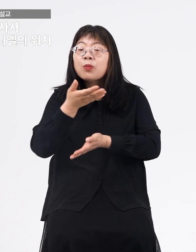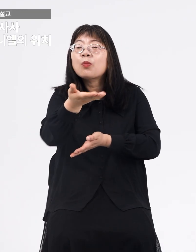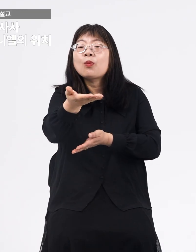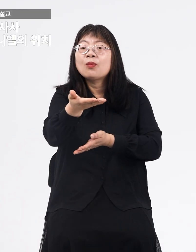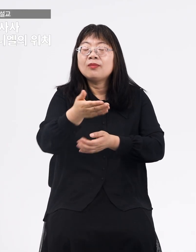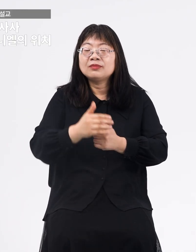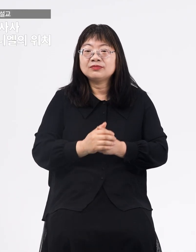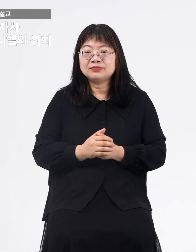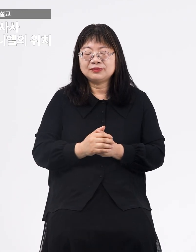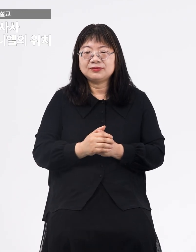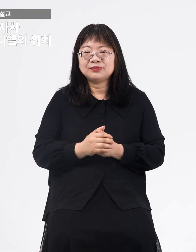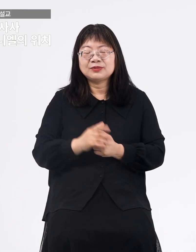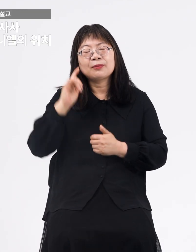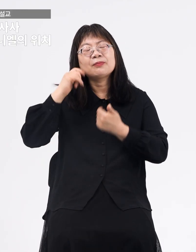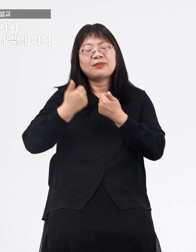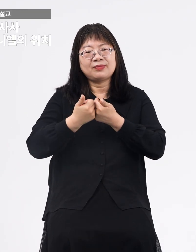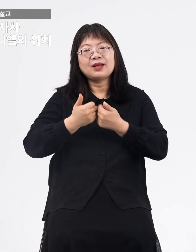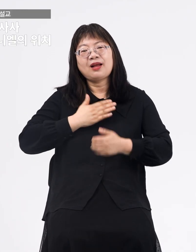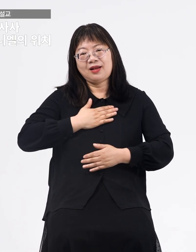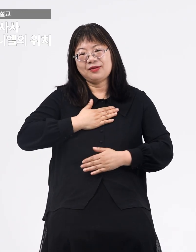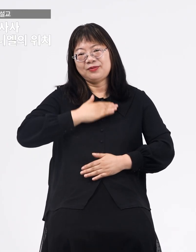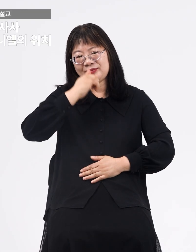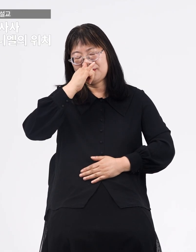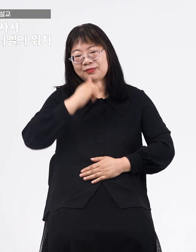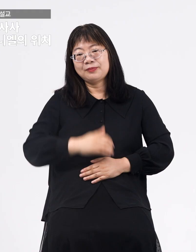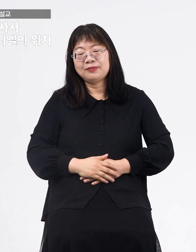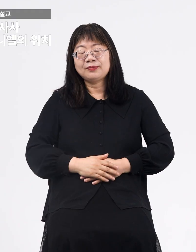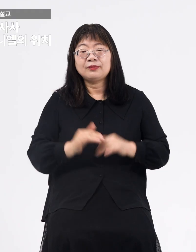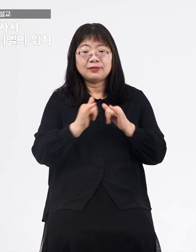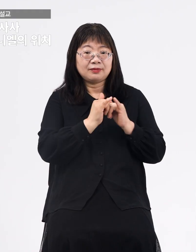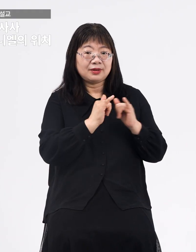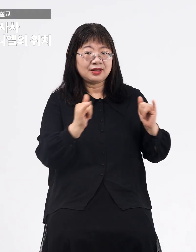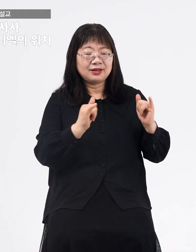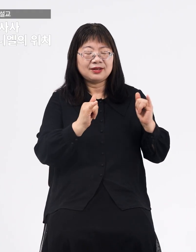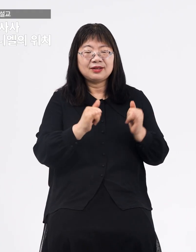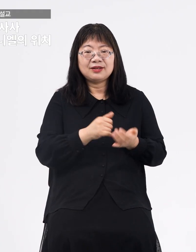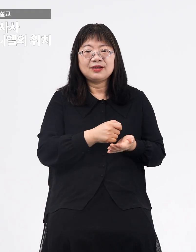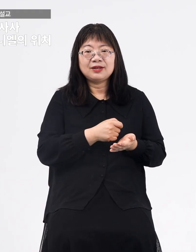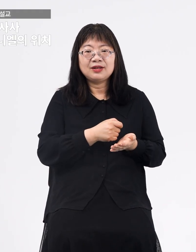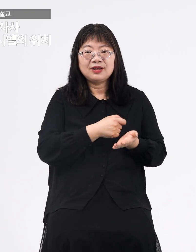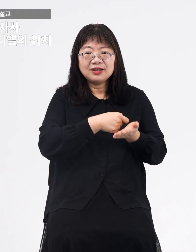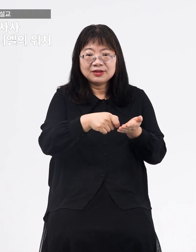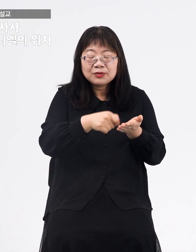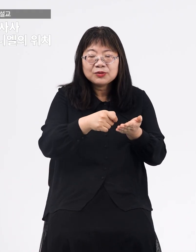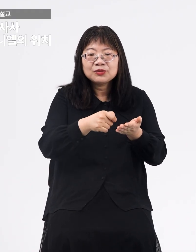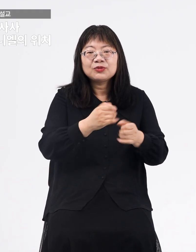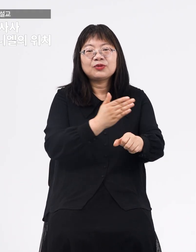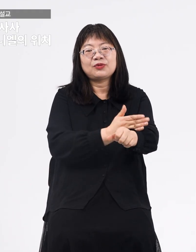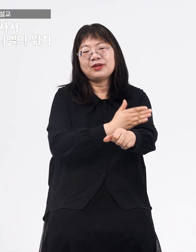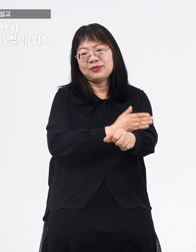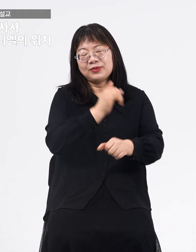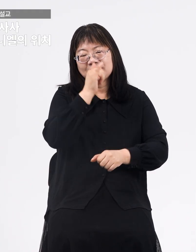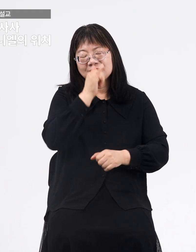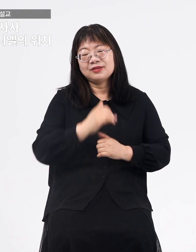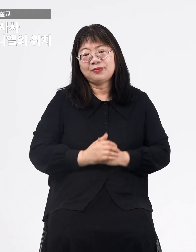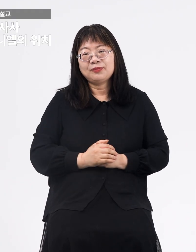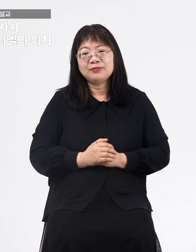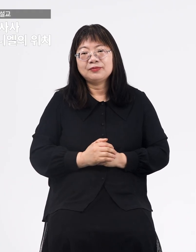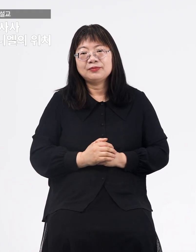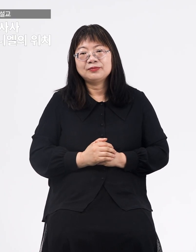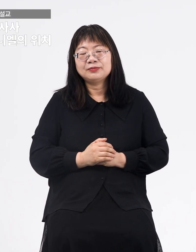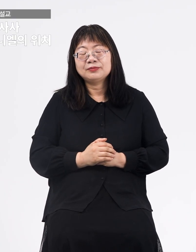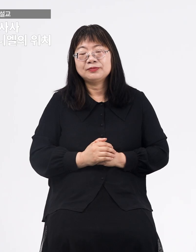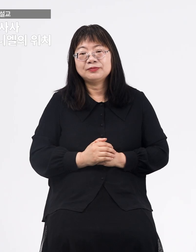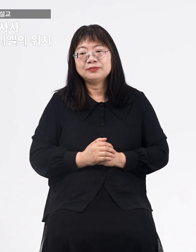그러면 정반대로 알고 있어요. 그래서 사람이 기억도 왜곡이 됩니까? 안 됩니까? 왜곡이